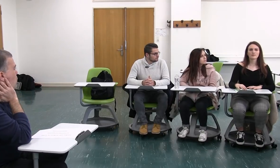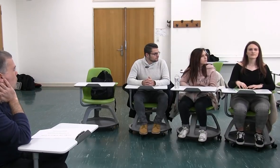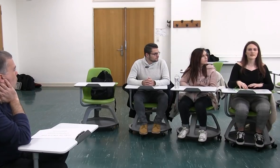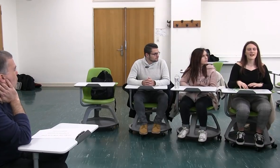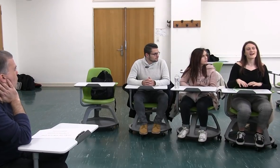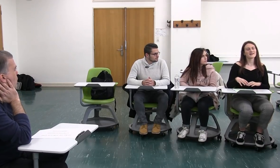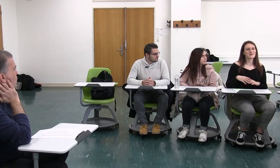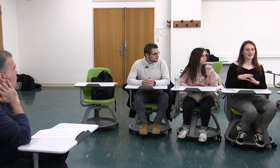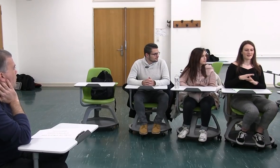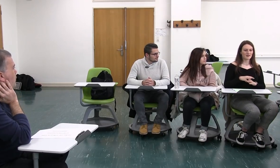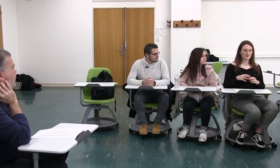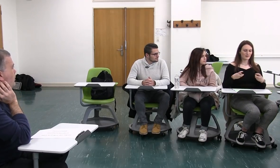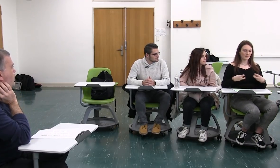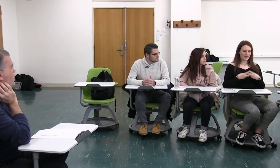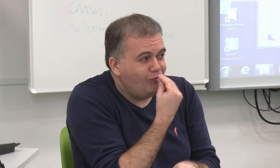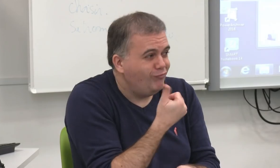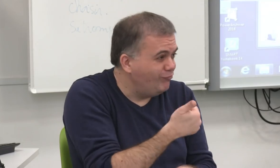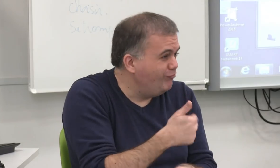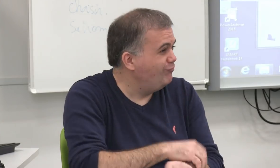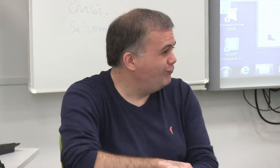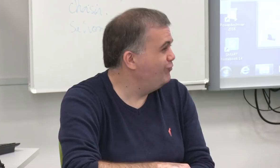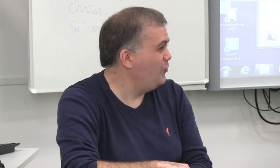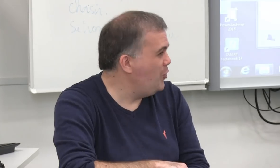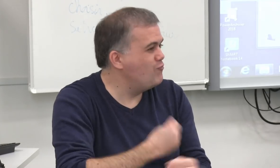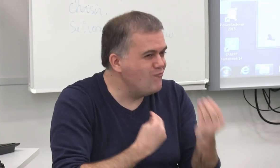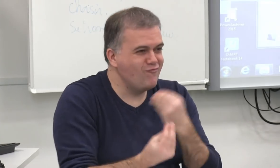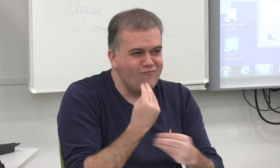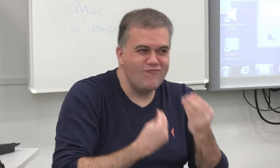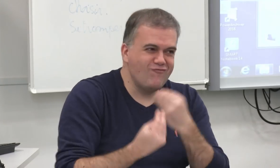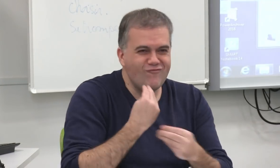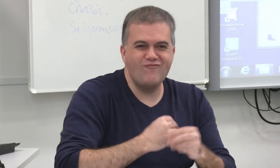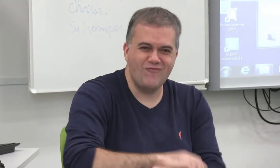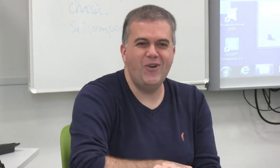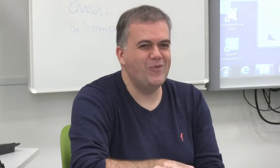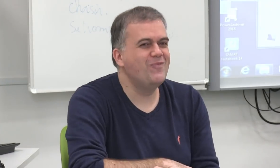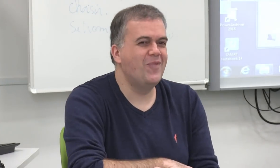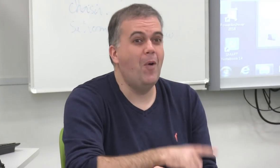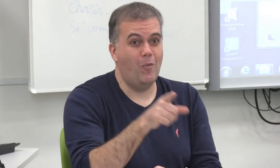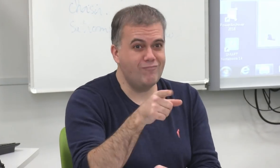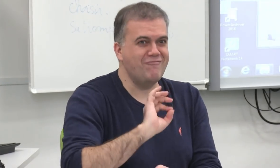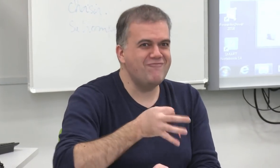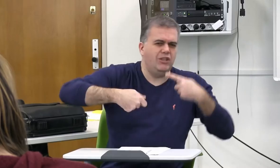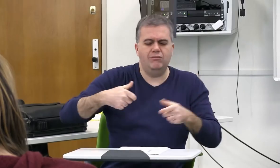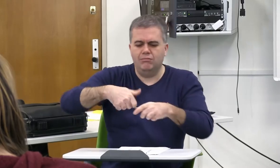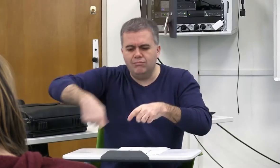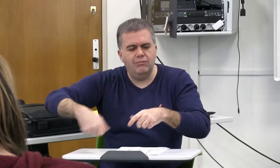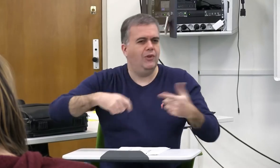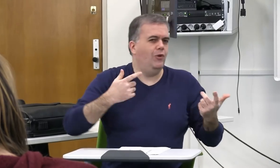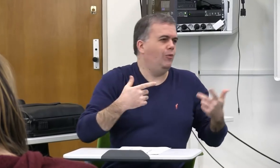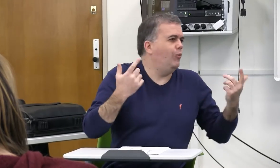Le professeur Deléa et Rémi est sourd. Christophe ne porte ni un plan, ni appareil auditif. Il utilise la langue des signes. Pour échanger avec lui, nous avons fait appel